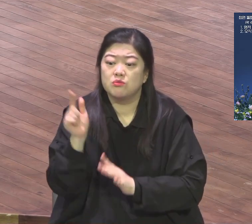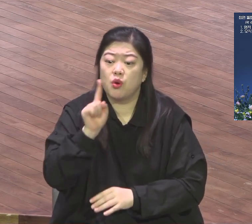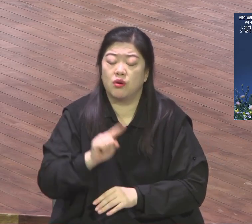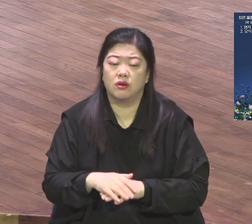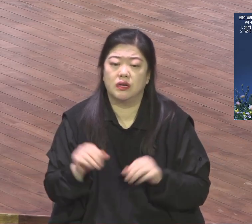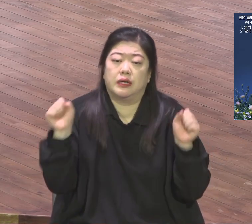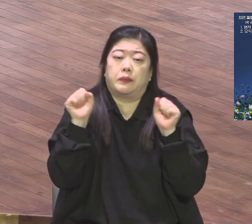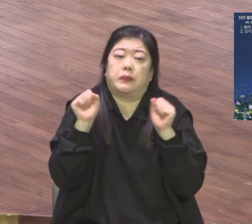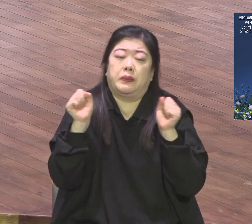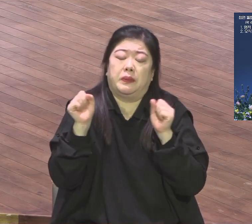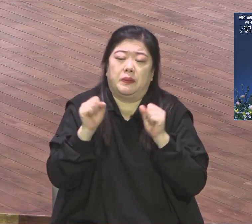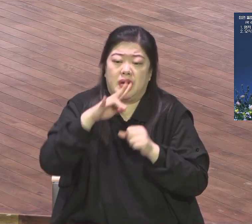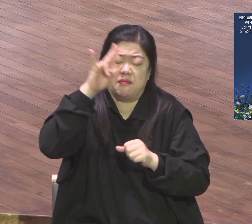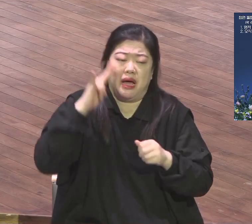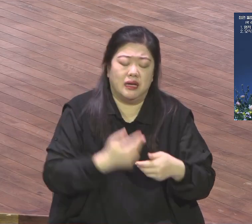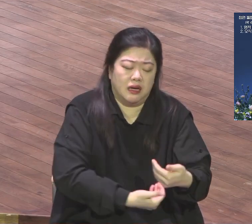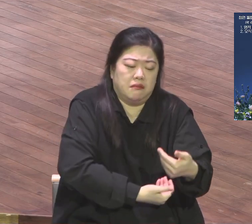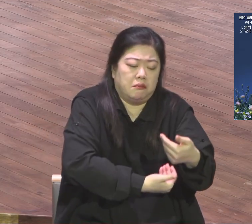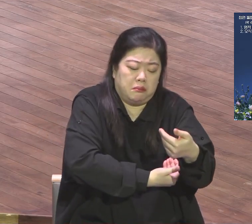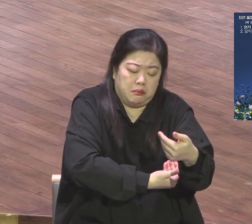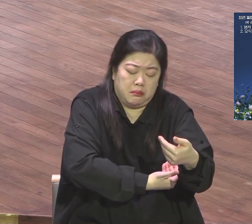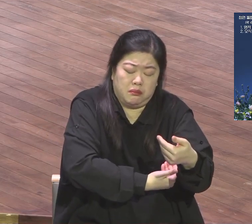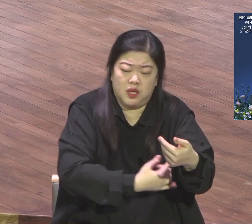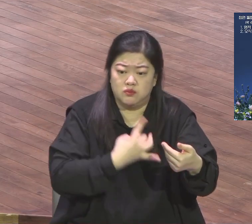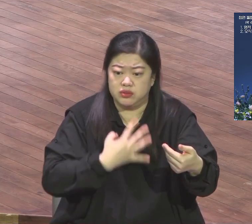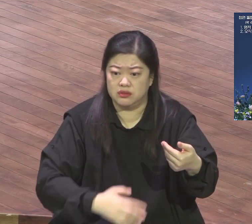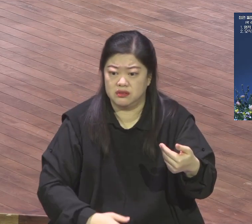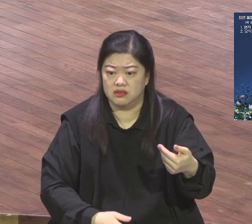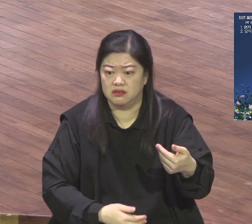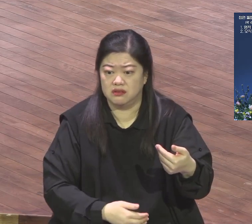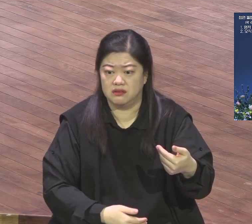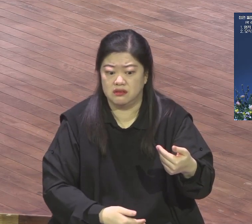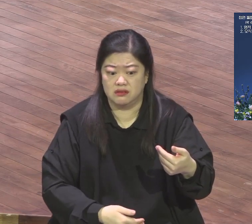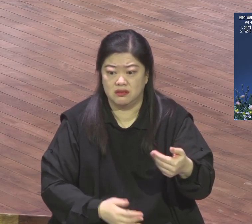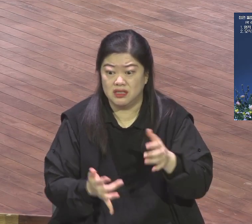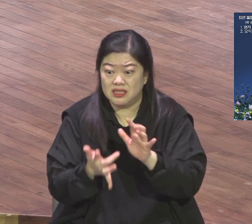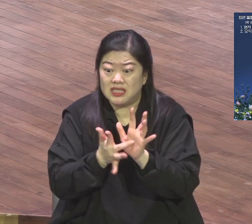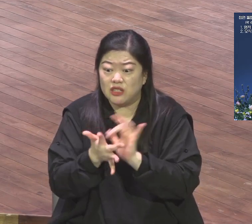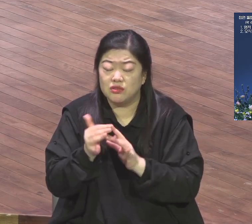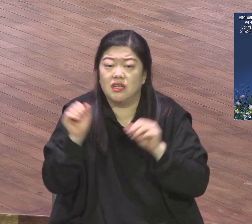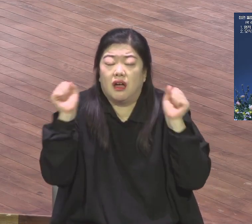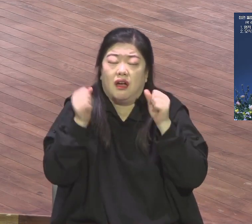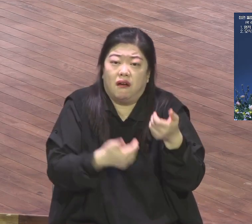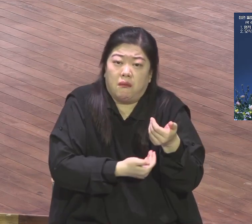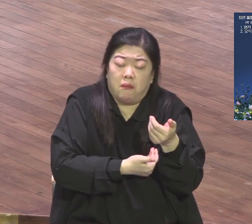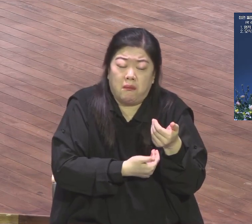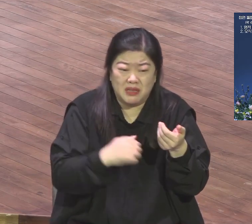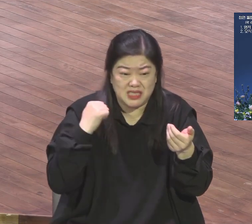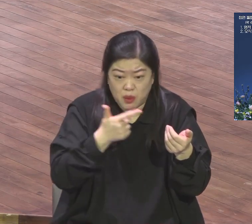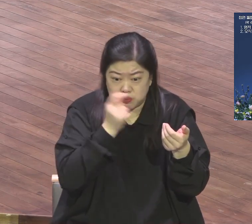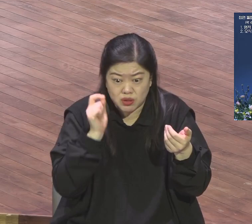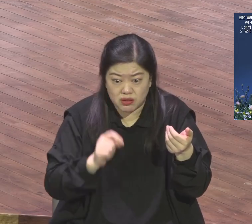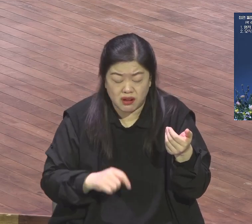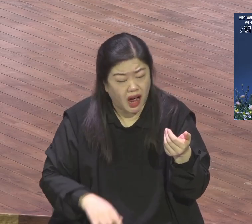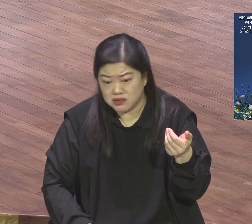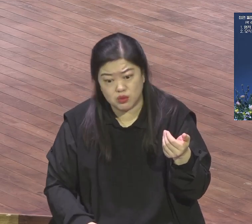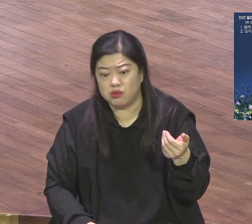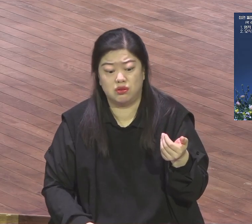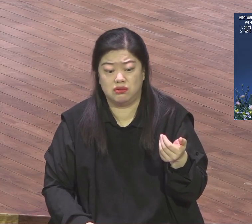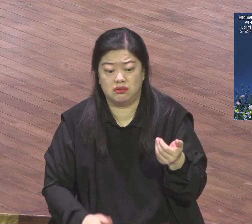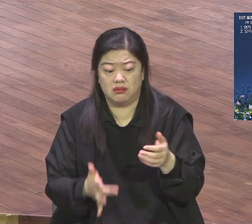하나님이 하나님 예수님이 모든 우주 만물을 다스리시는 분이요 만물을 복종케 하시는 분이심을